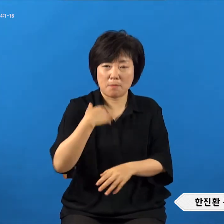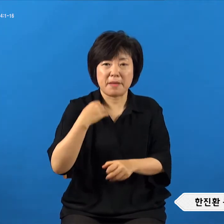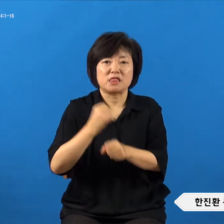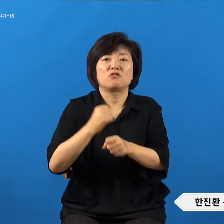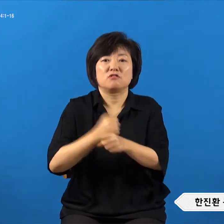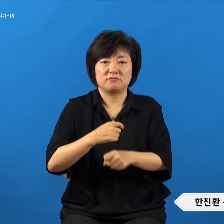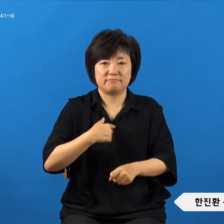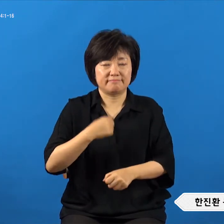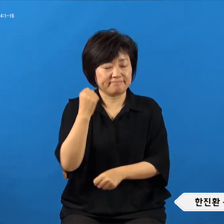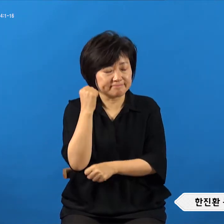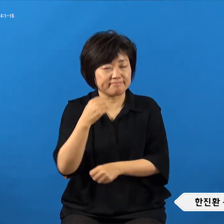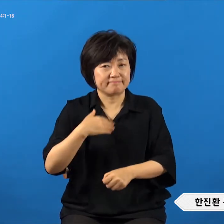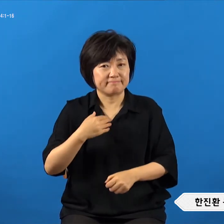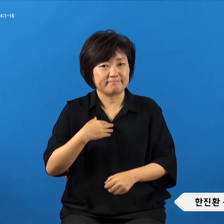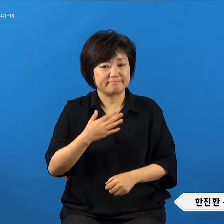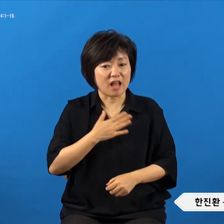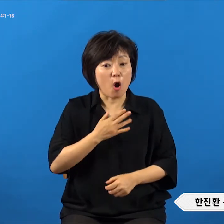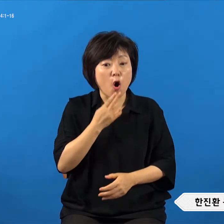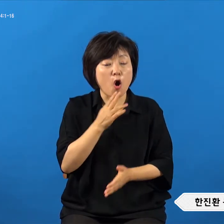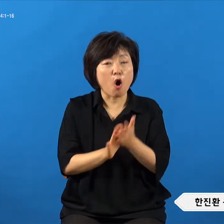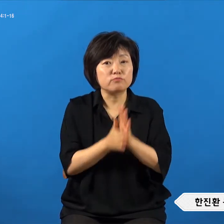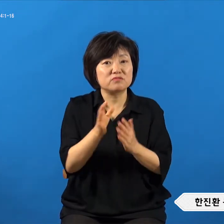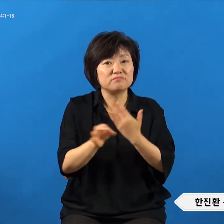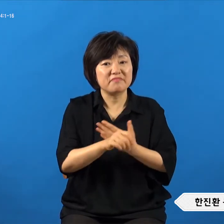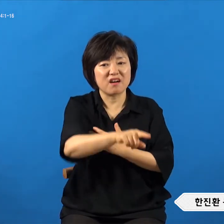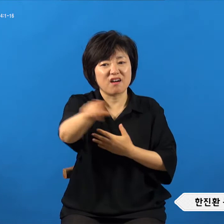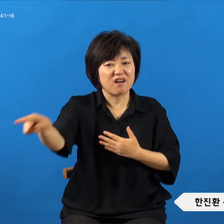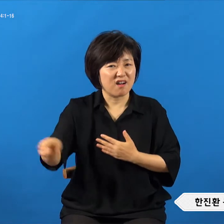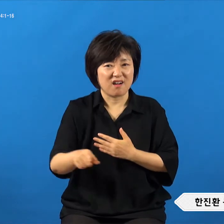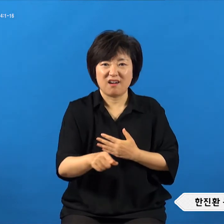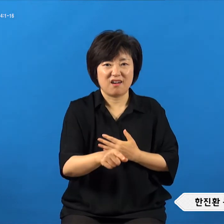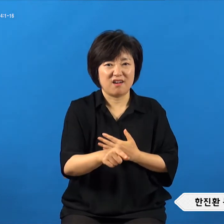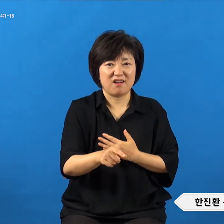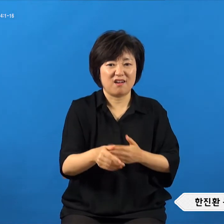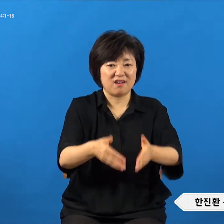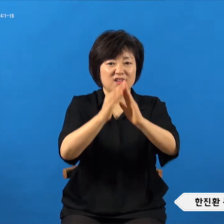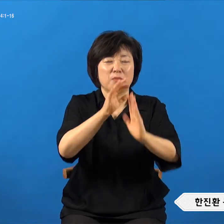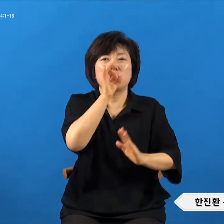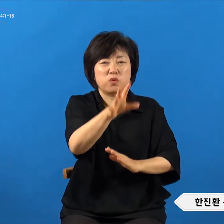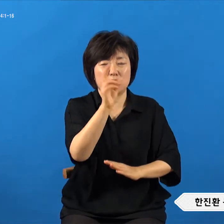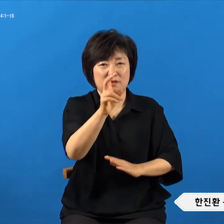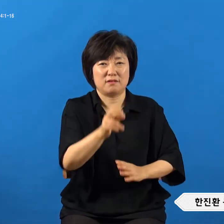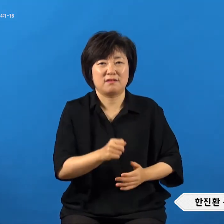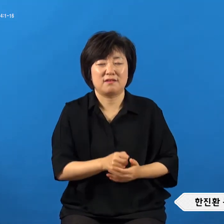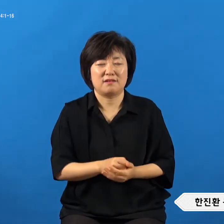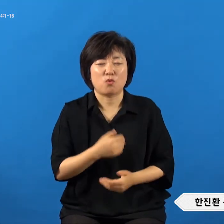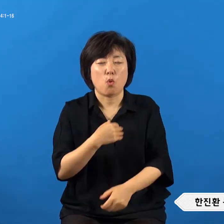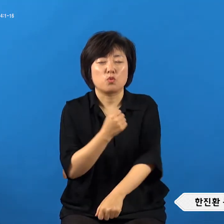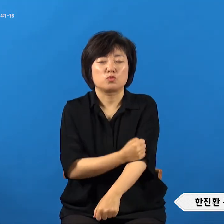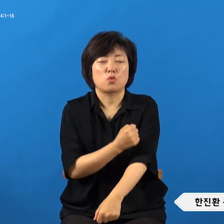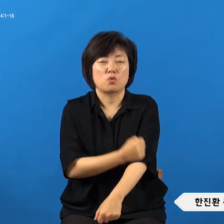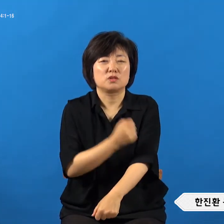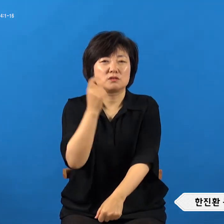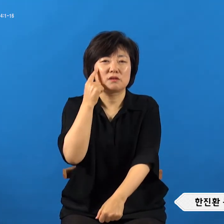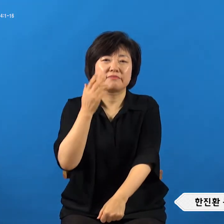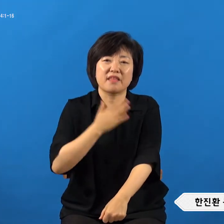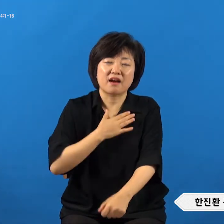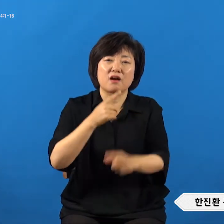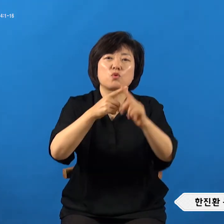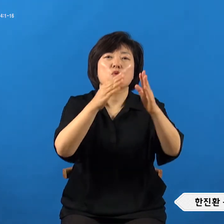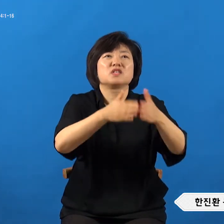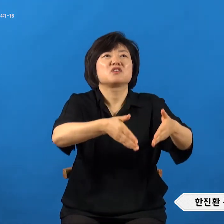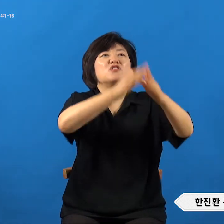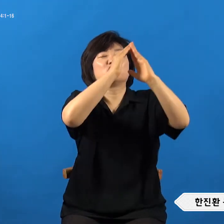된 거야. 그때 그렇게 안 했으면 택도 없지. 공로의식입니다. 이 교회 내가 사실은 지은